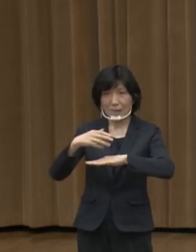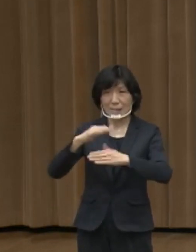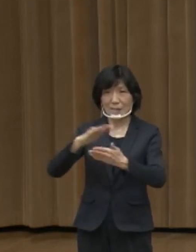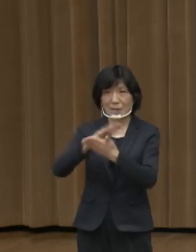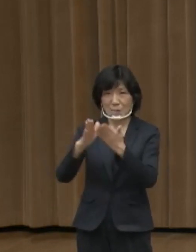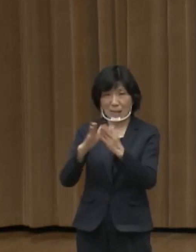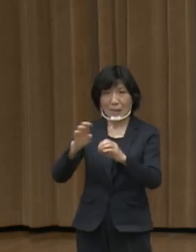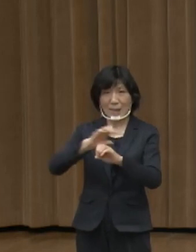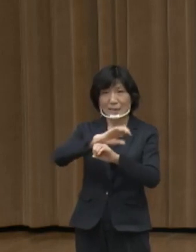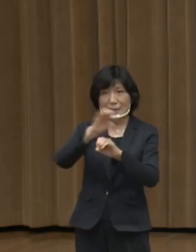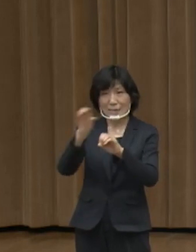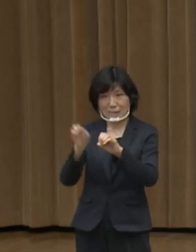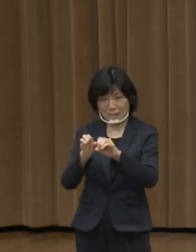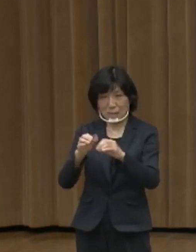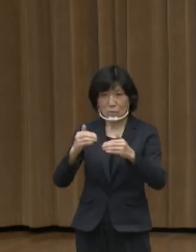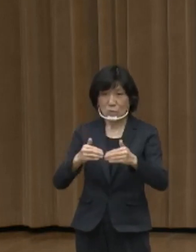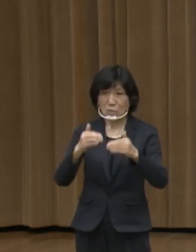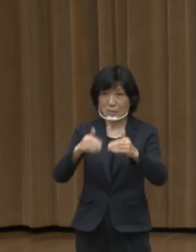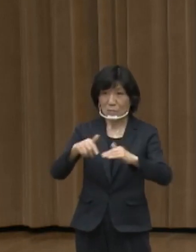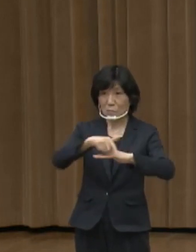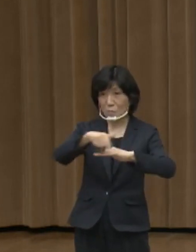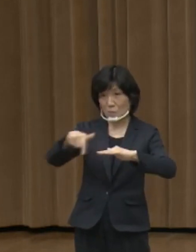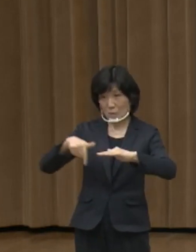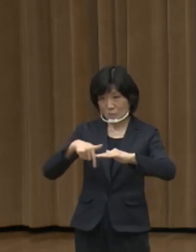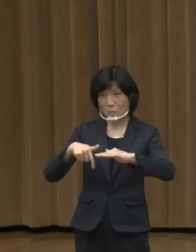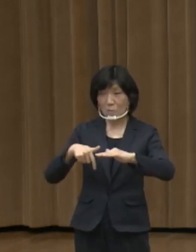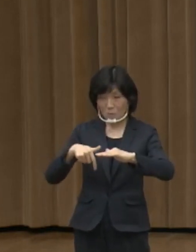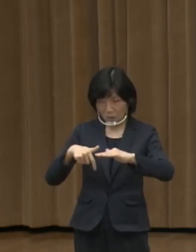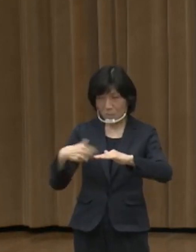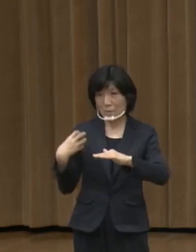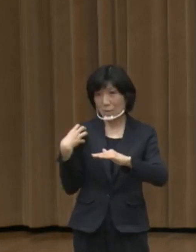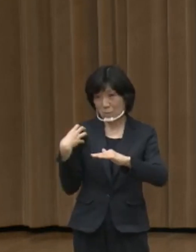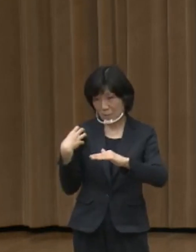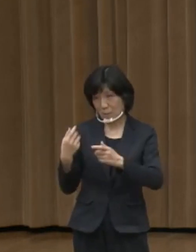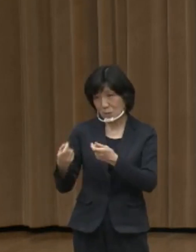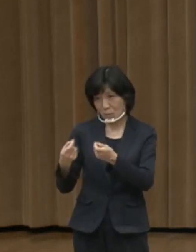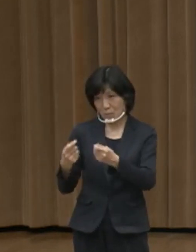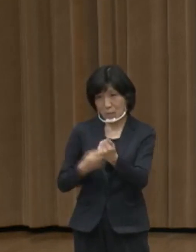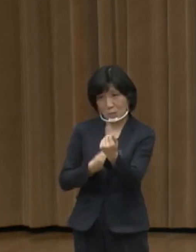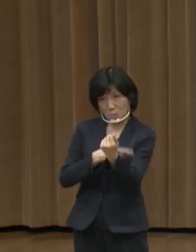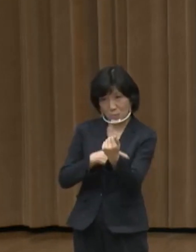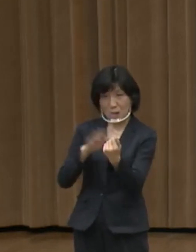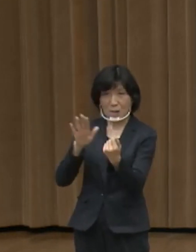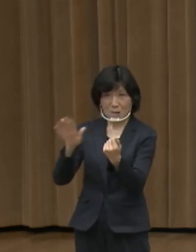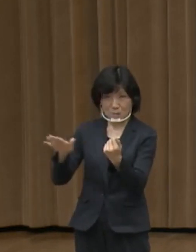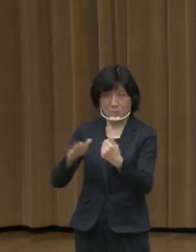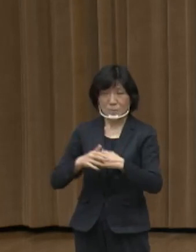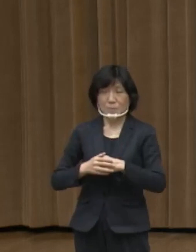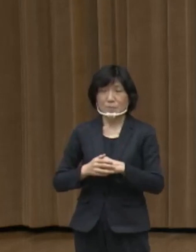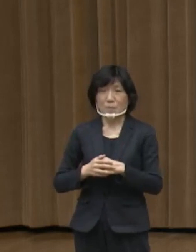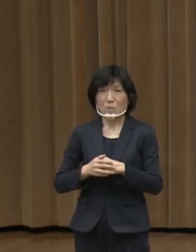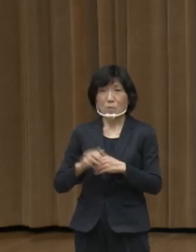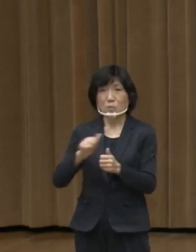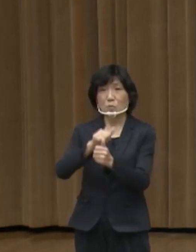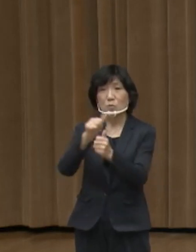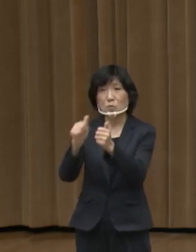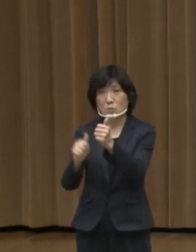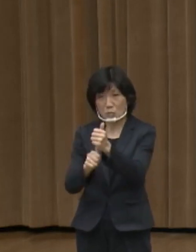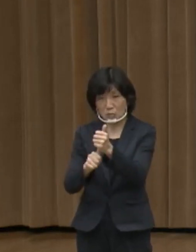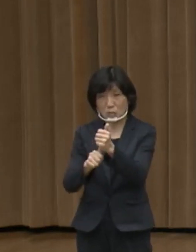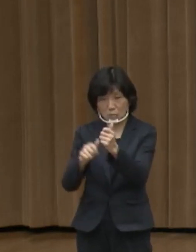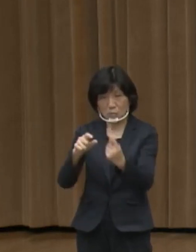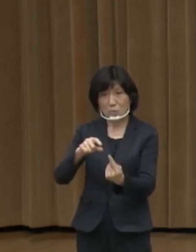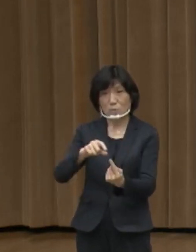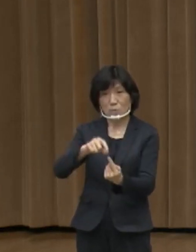SDGs 推進プロジェクトを推進した実行力と調整力に期待します。また副部長級の統